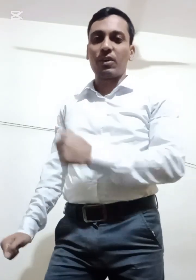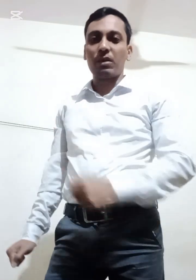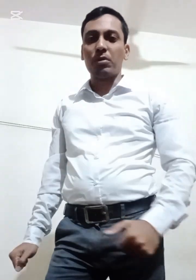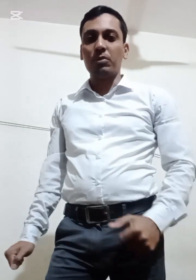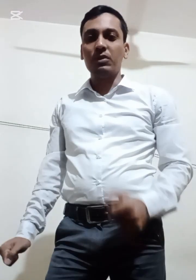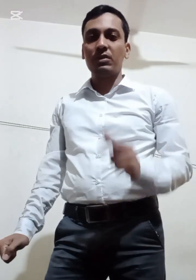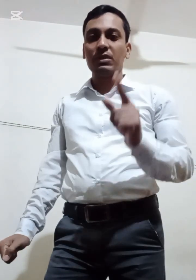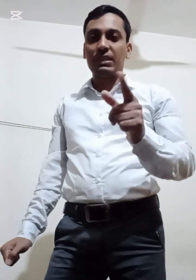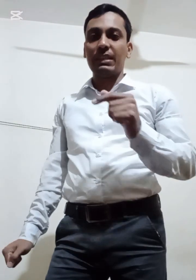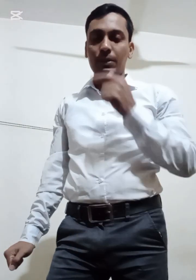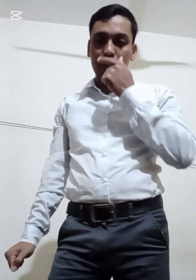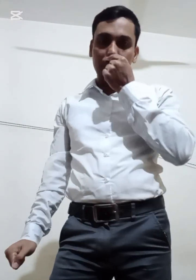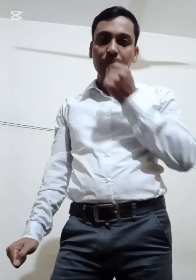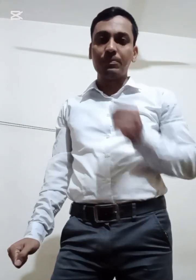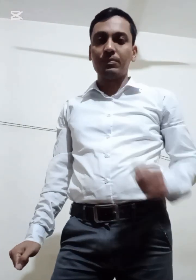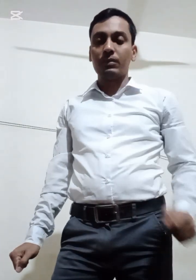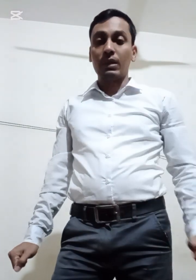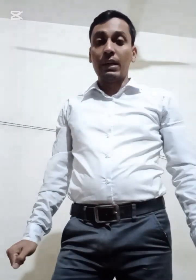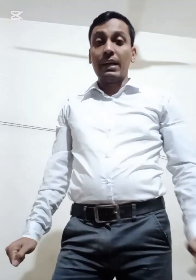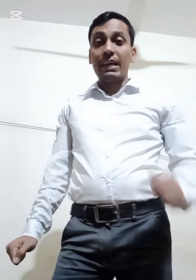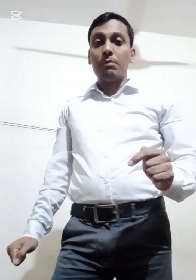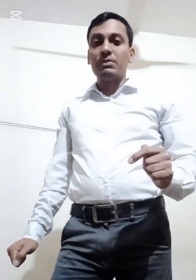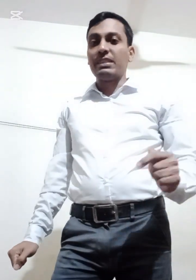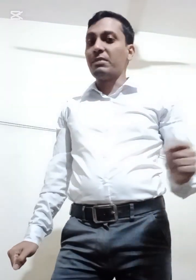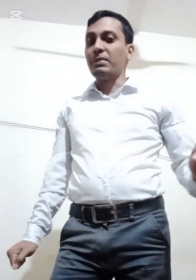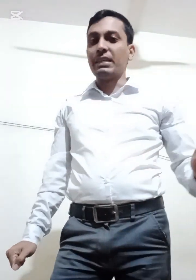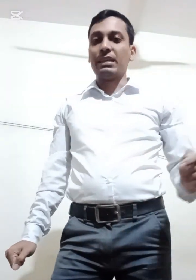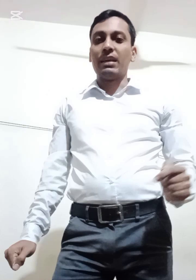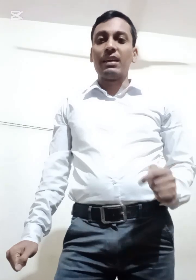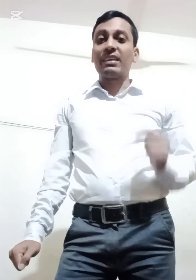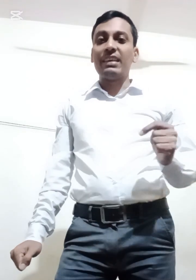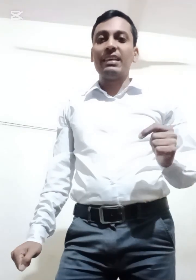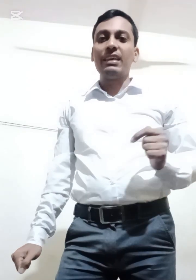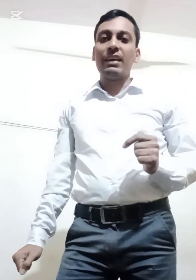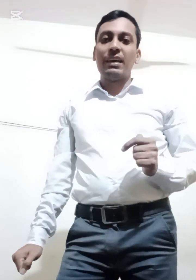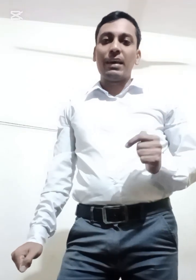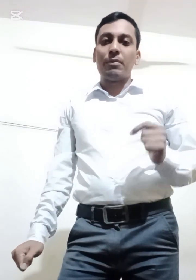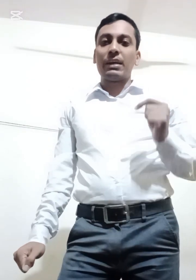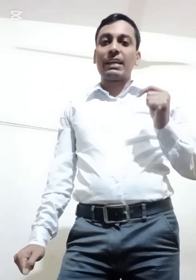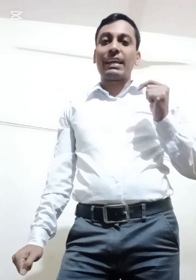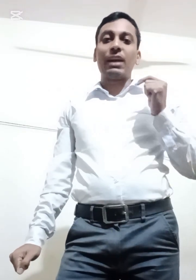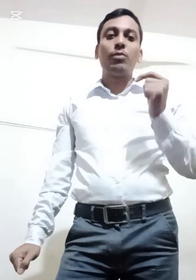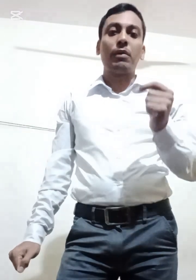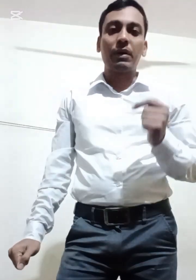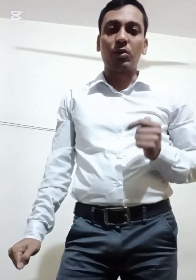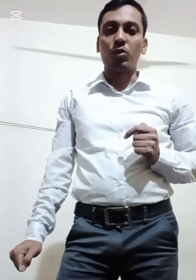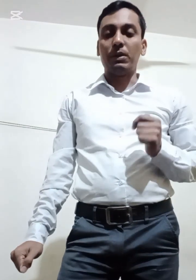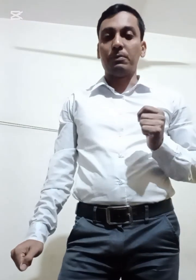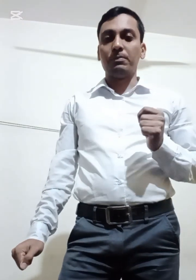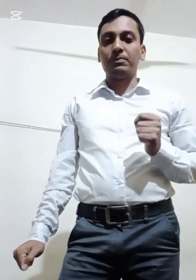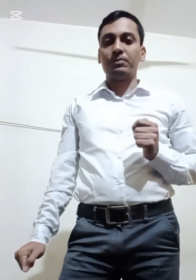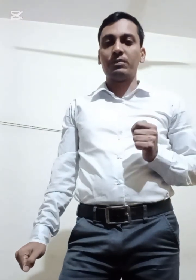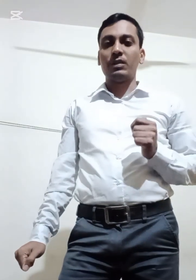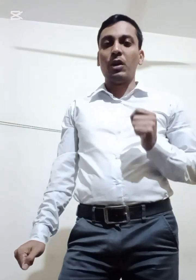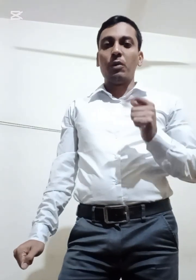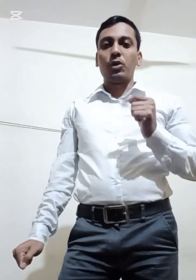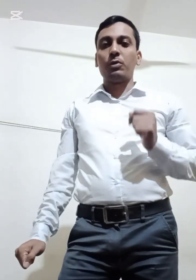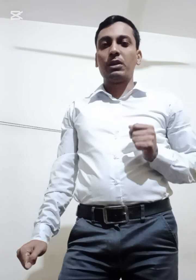কথা বলবো। সেটি হচ্ছে এমসিবি কি এবং এটা কেন ব্যবহার করবেন। প্রথমত